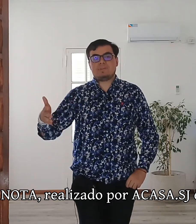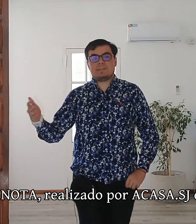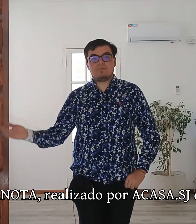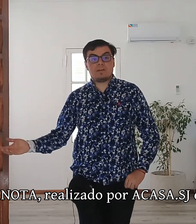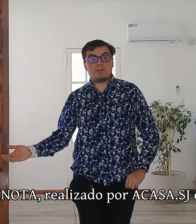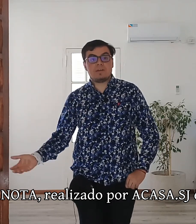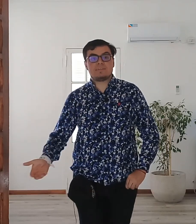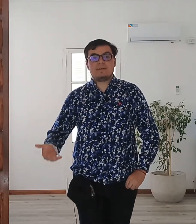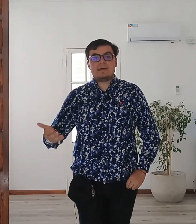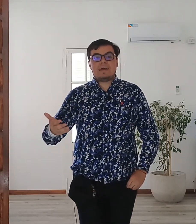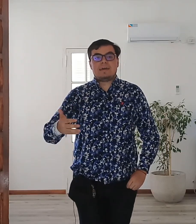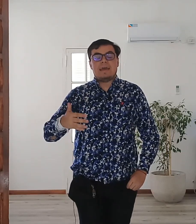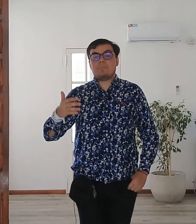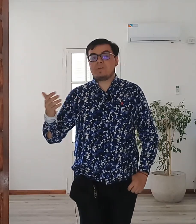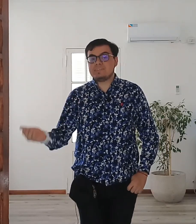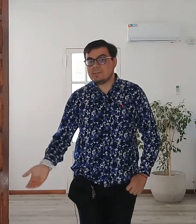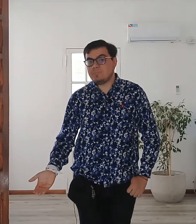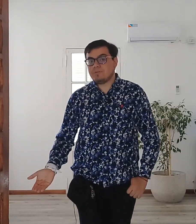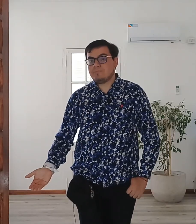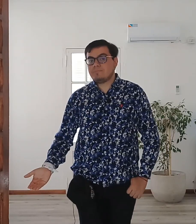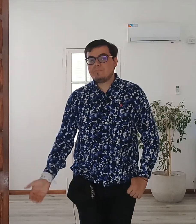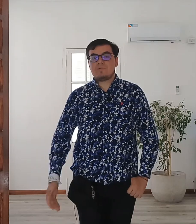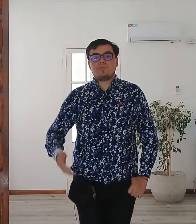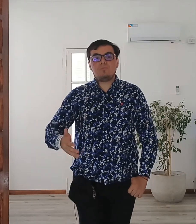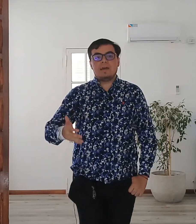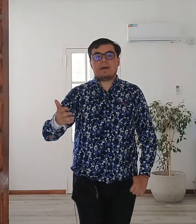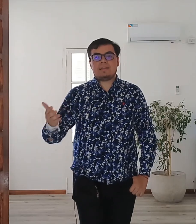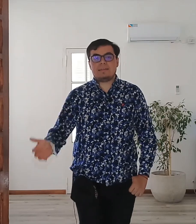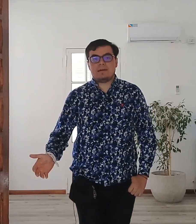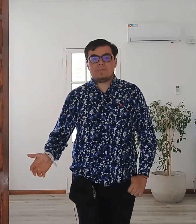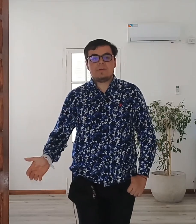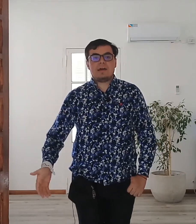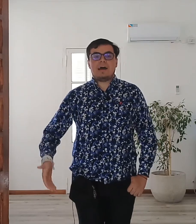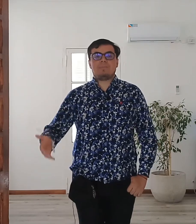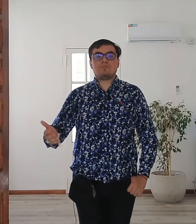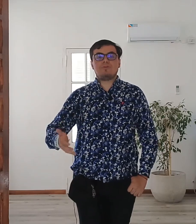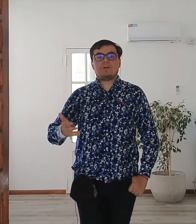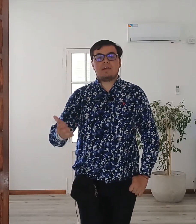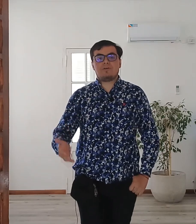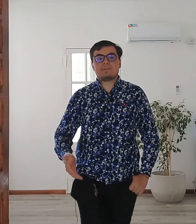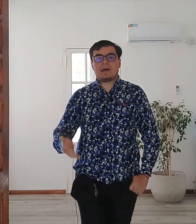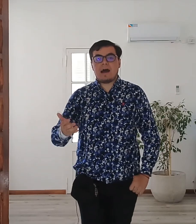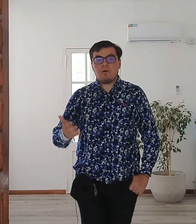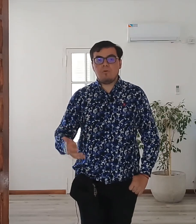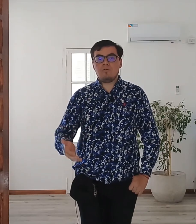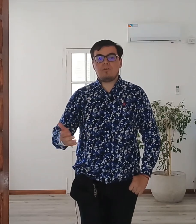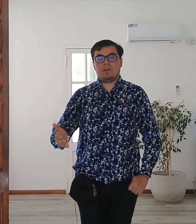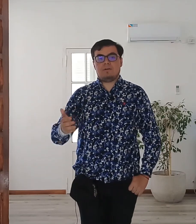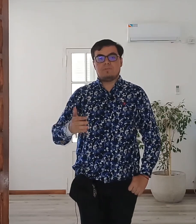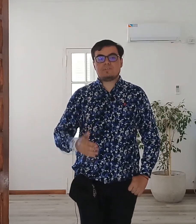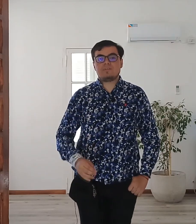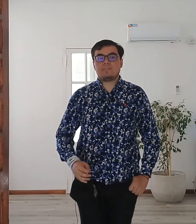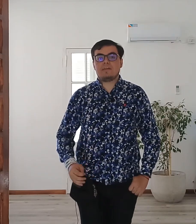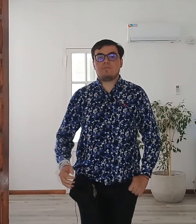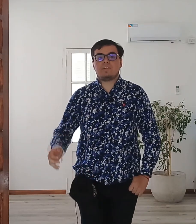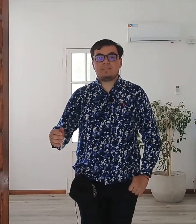represalias ulteriores en principio. No es garantía. A menudo los creadores, aún con las autorizaciones de los